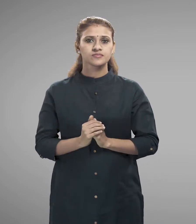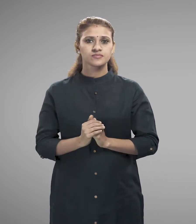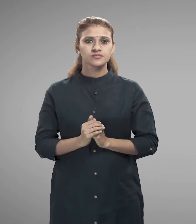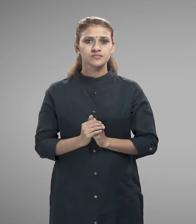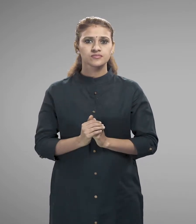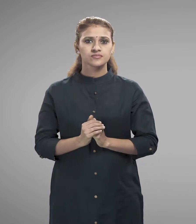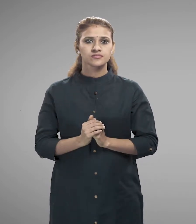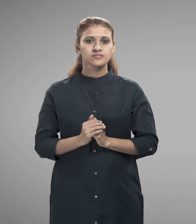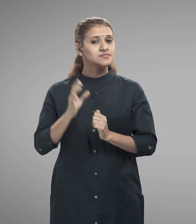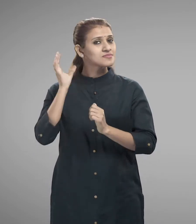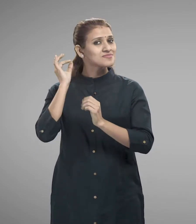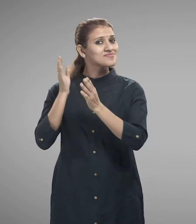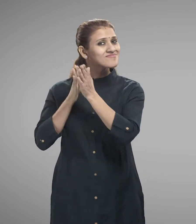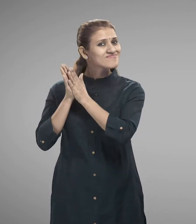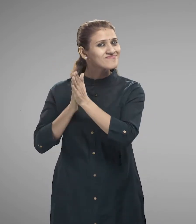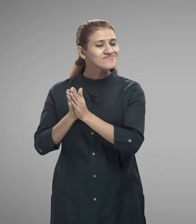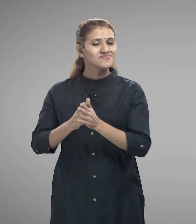अपने बालों को मत धो,